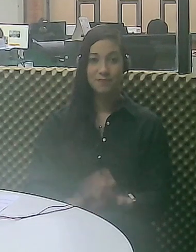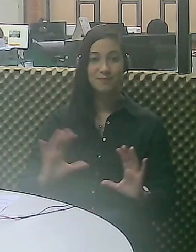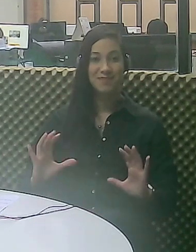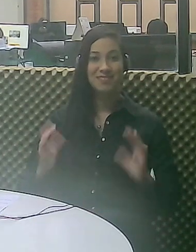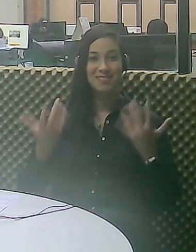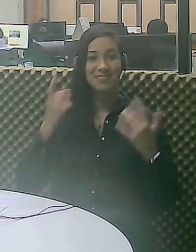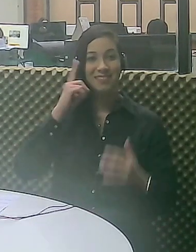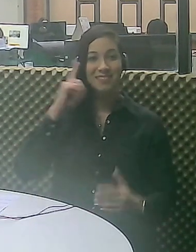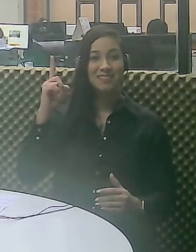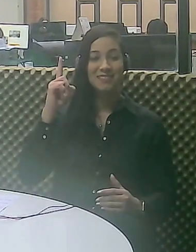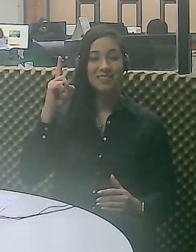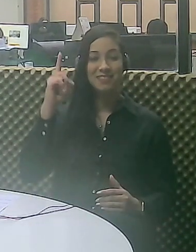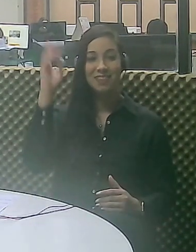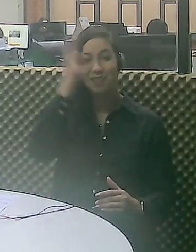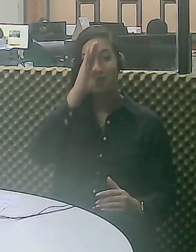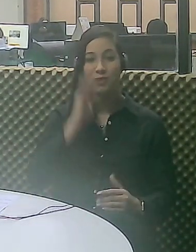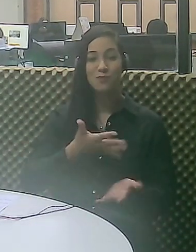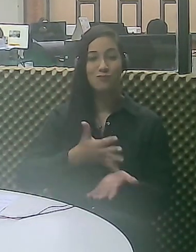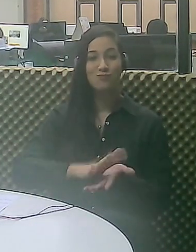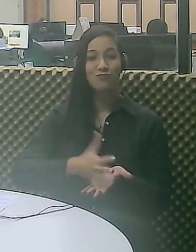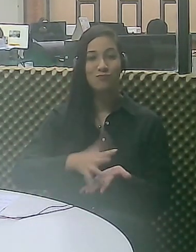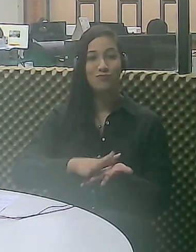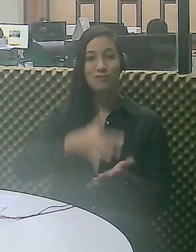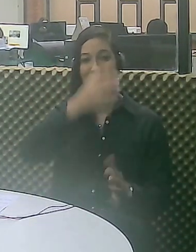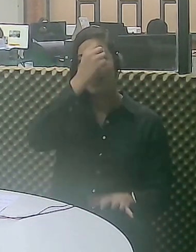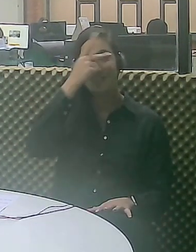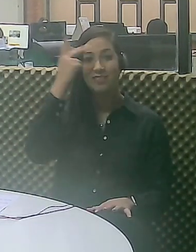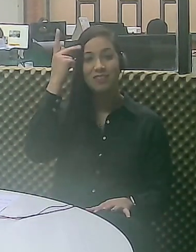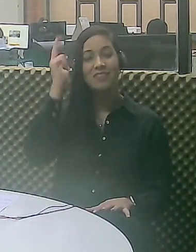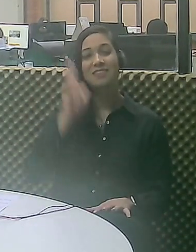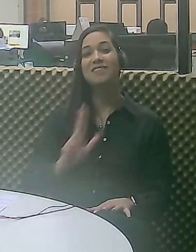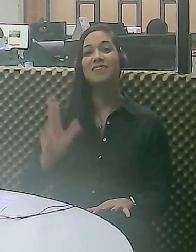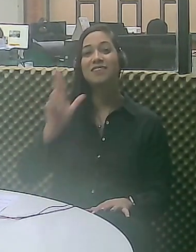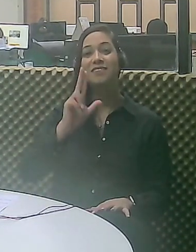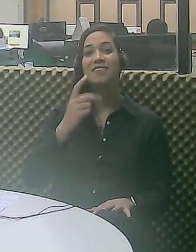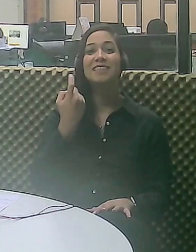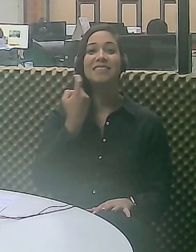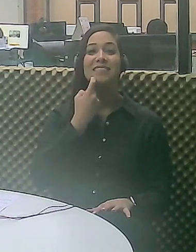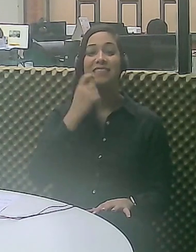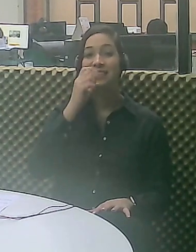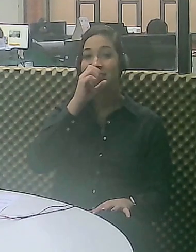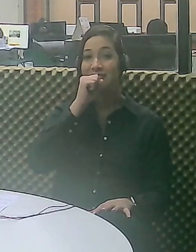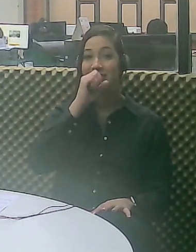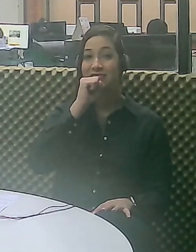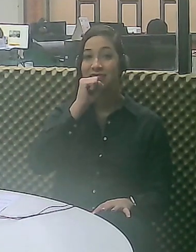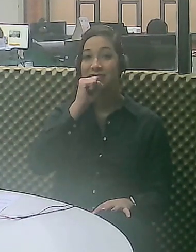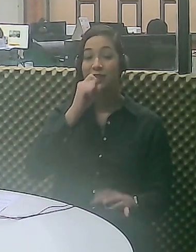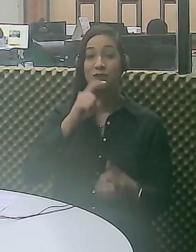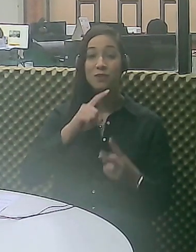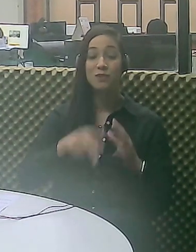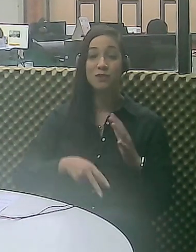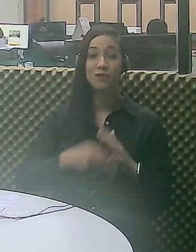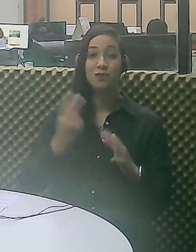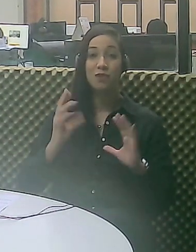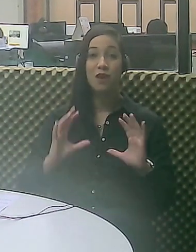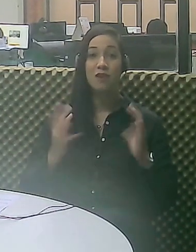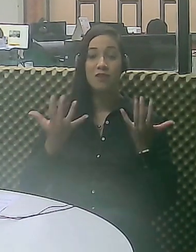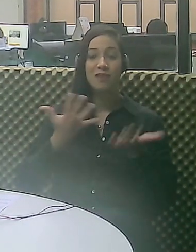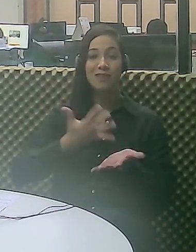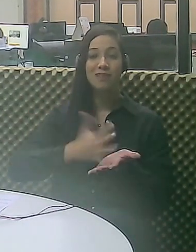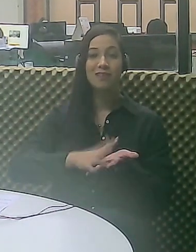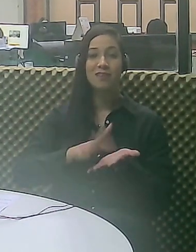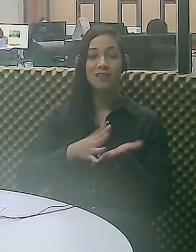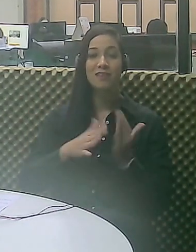Celebrando o Dia Nacional do Samba, a Prefeitura de Uberlândia realiza, nesta sexta e sábado, a segunda edição do evento Samba